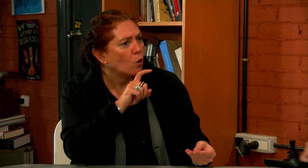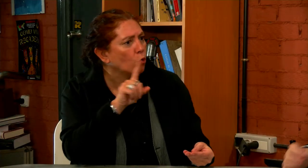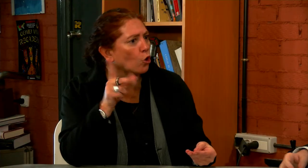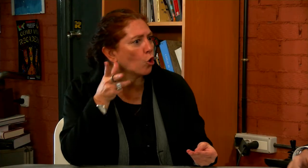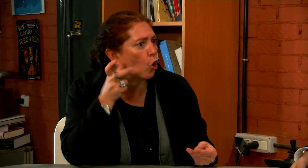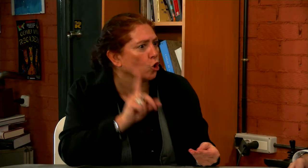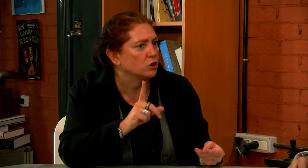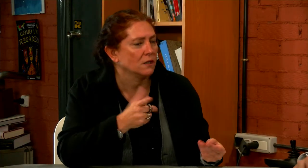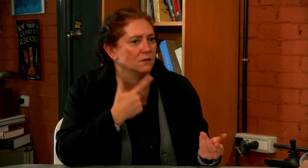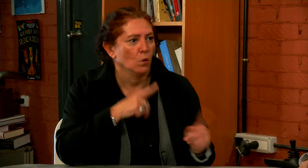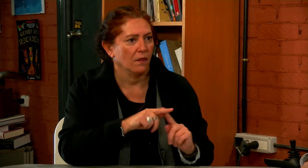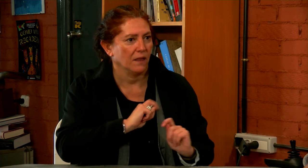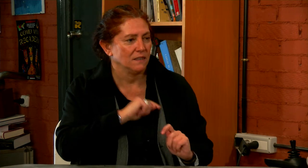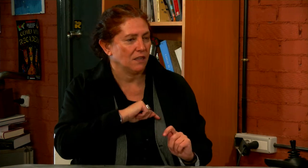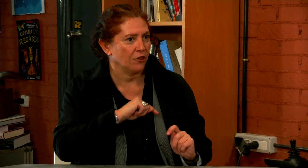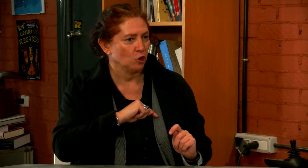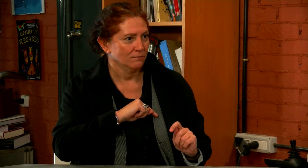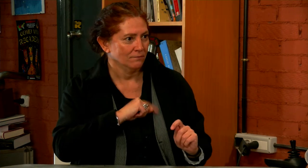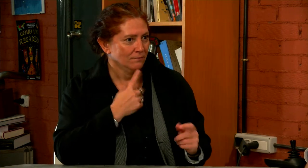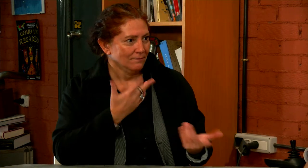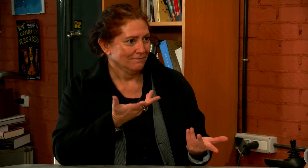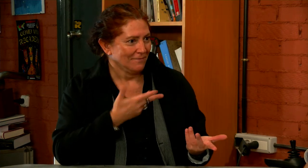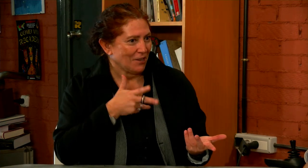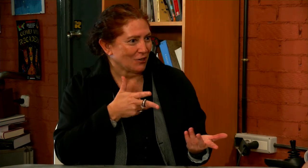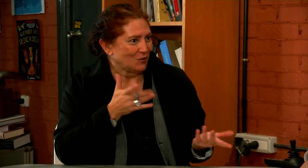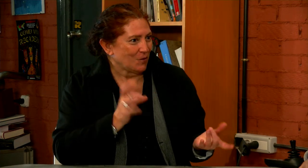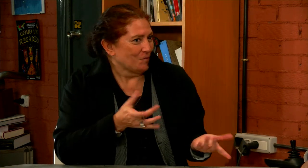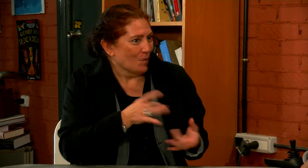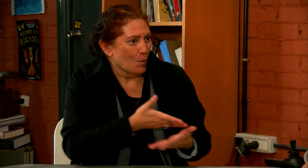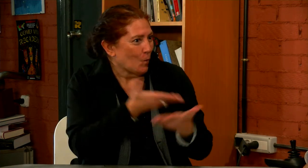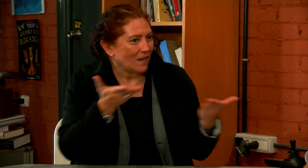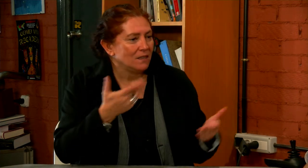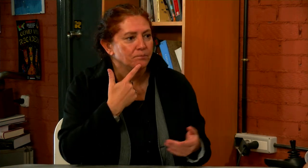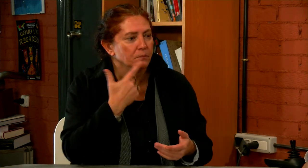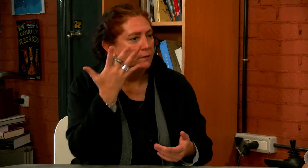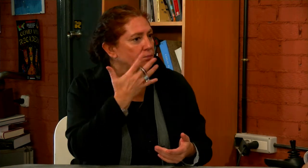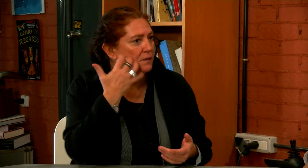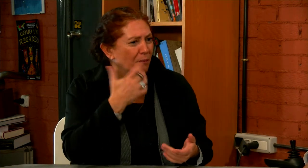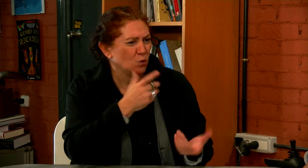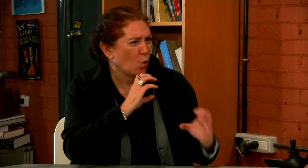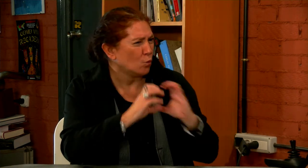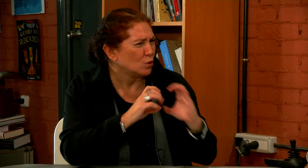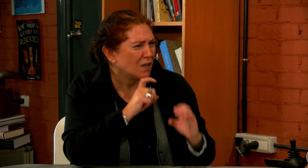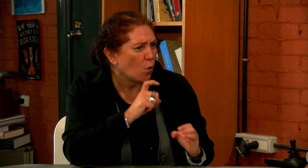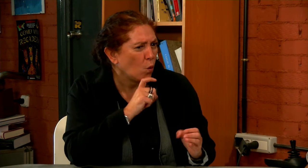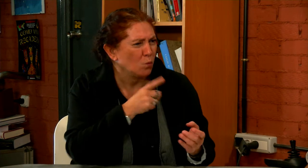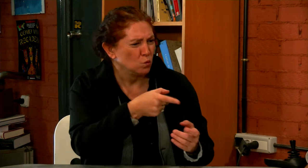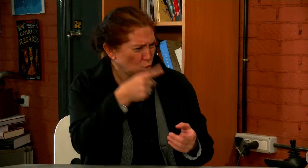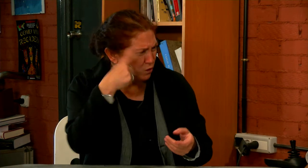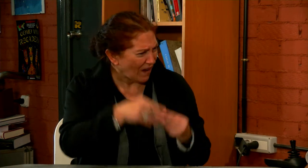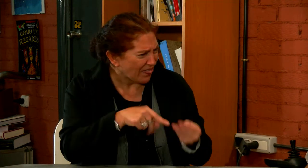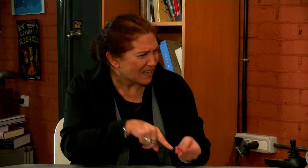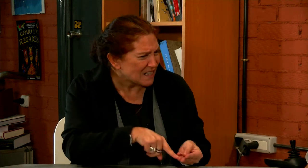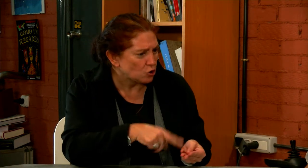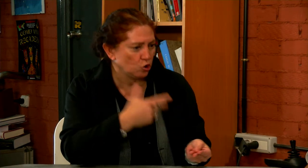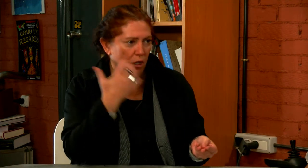no entienden y no se creen cómo ha podido obtener esa licenciatura en medicina siendo sorda. Entonces, pero es una alumna normal y cualquiera, lo